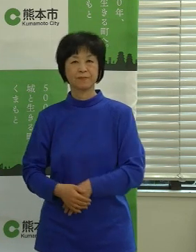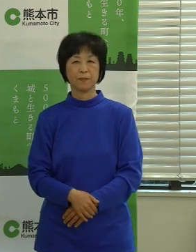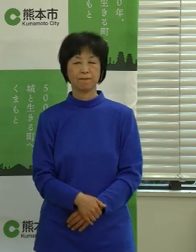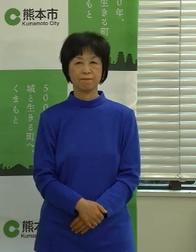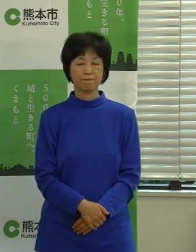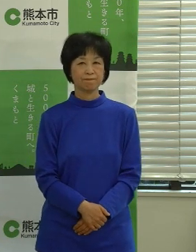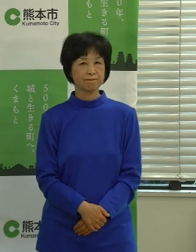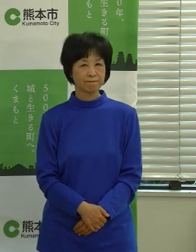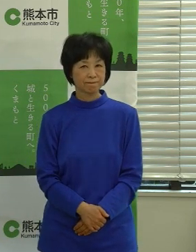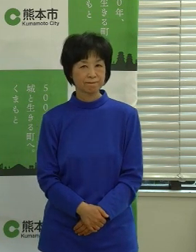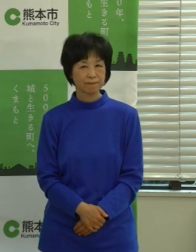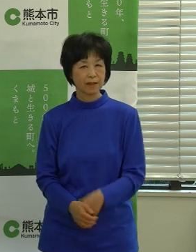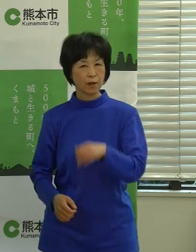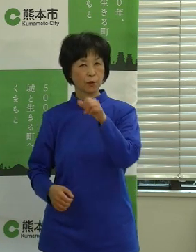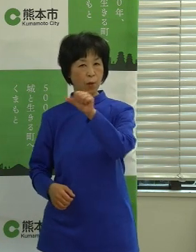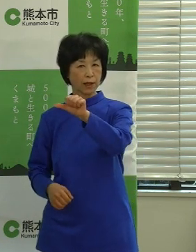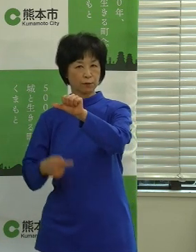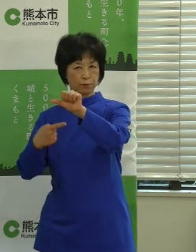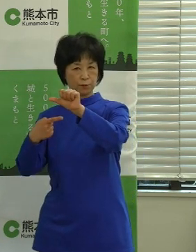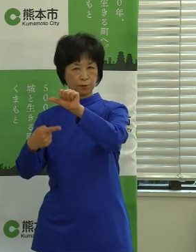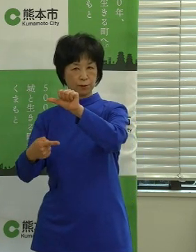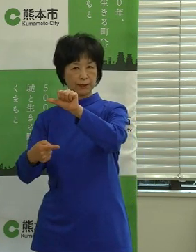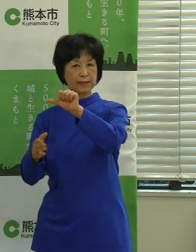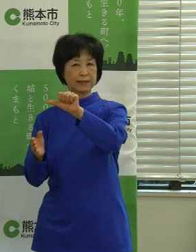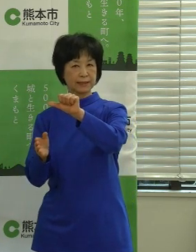早ければ1日から